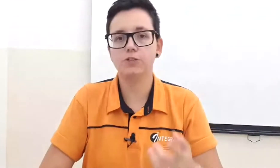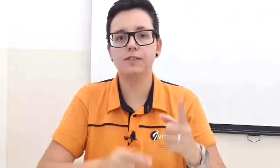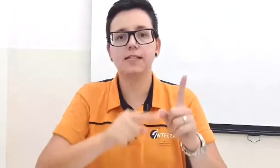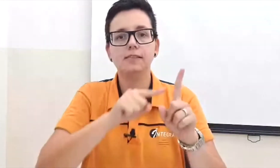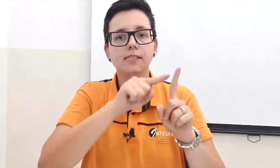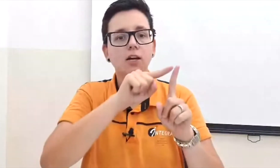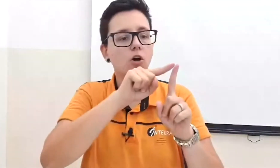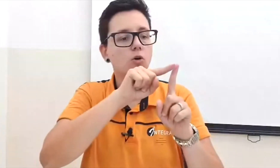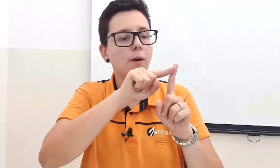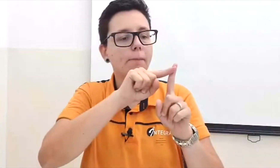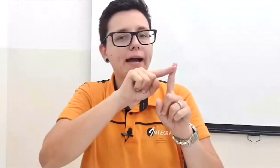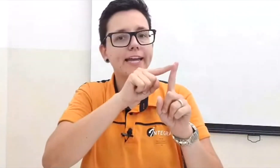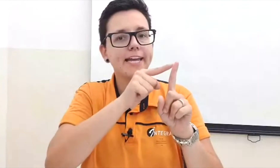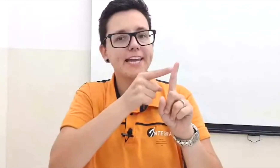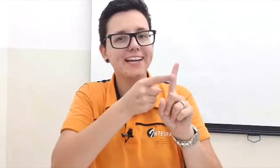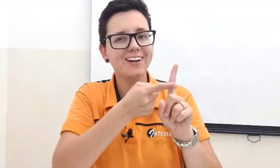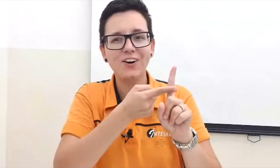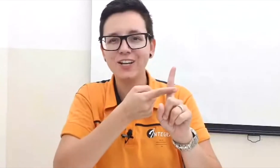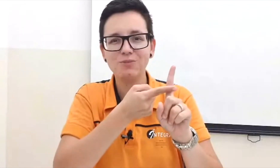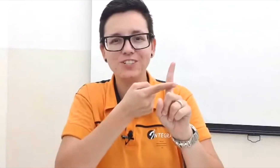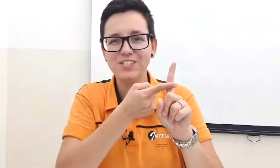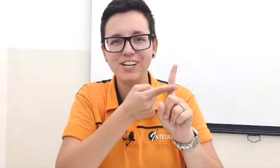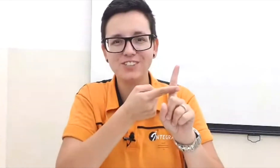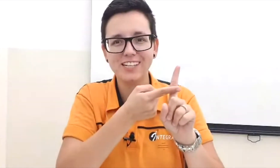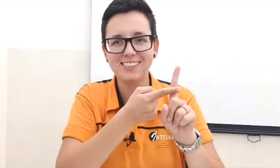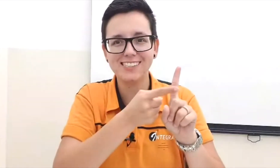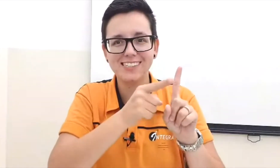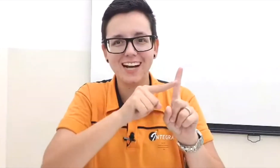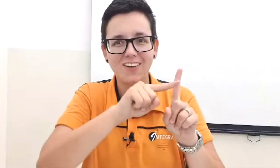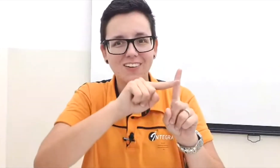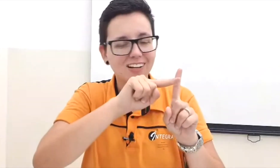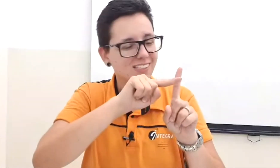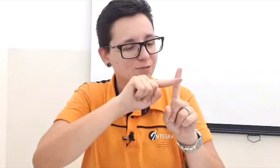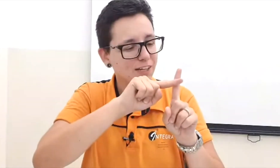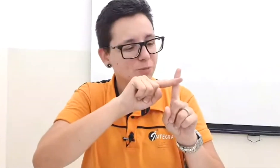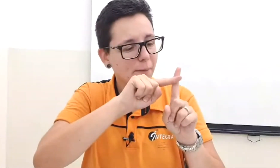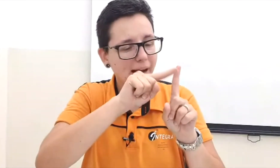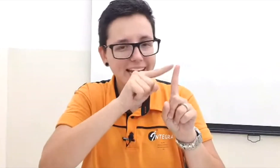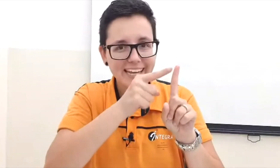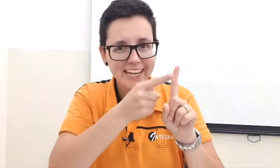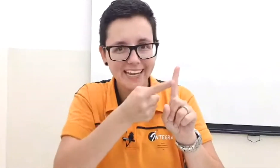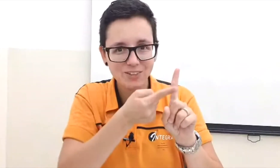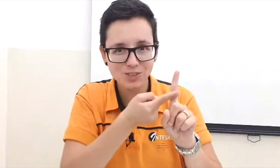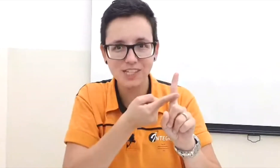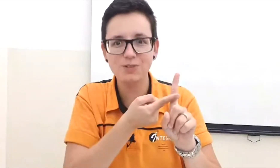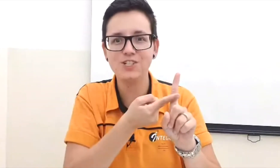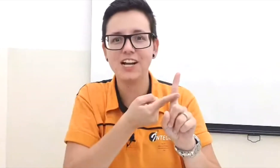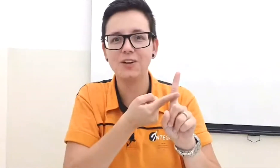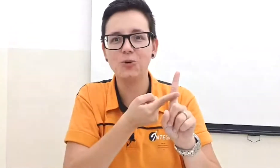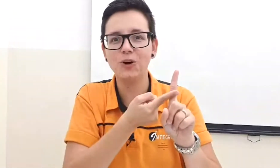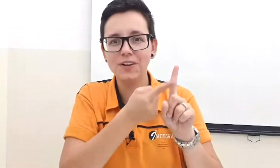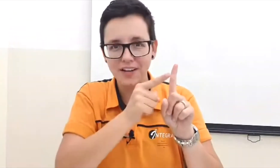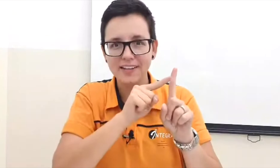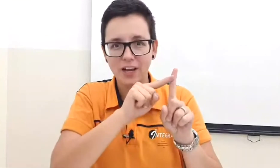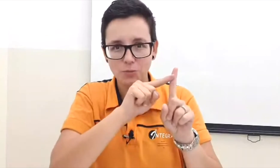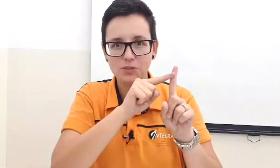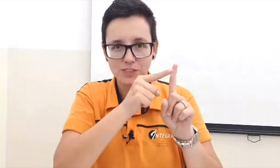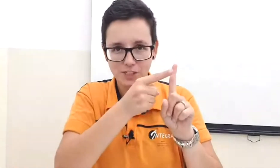fazer assim, ó, uma barriguinha. Ó que bonitinho, gente, esse sinal. Você faz uma barriguinha no seu indicador, que é como se você